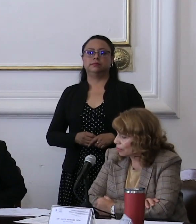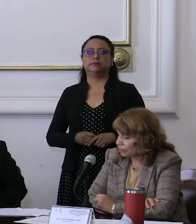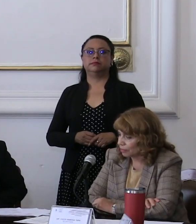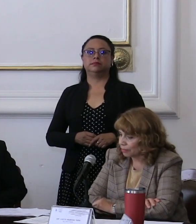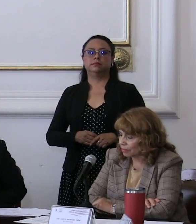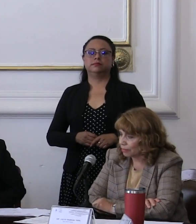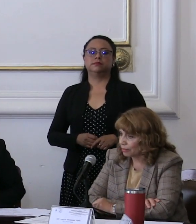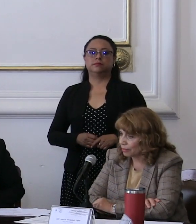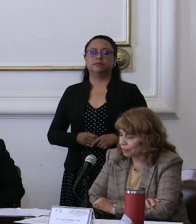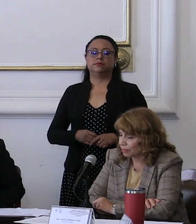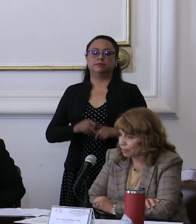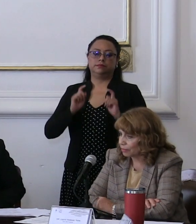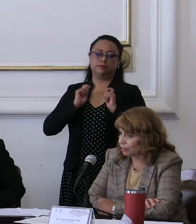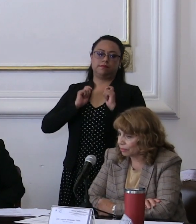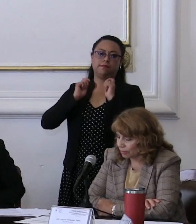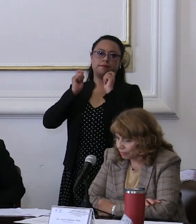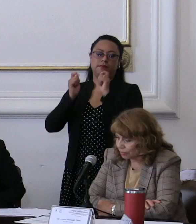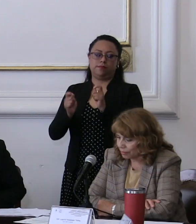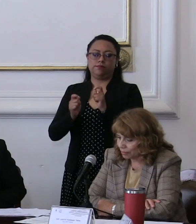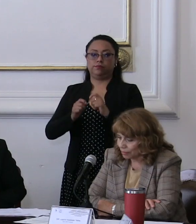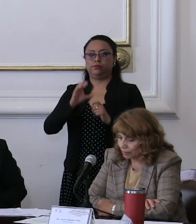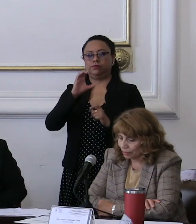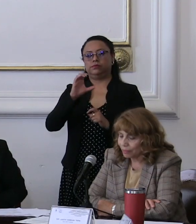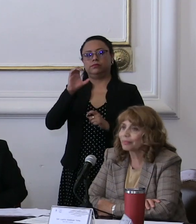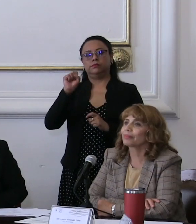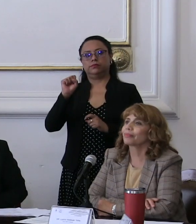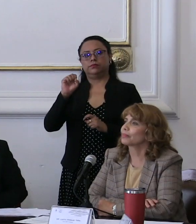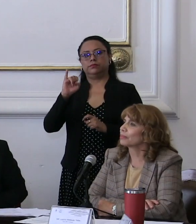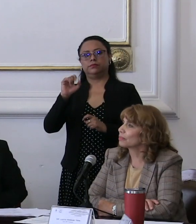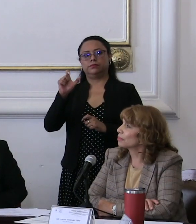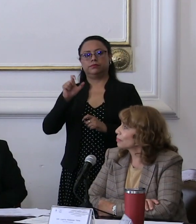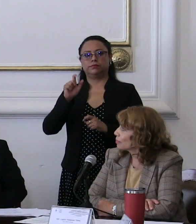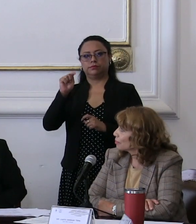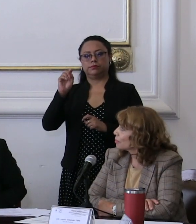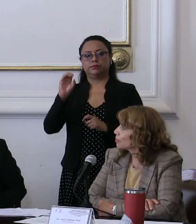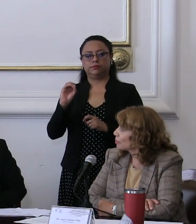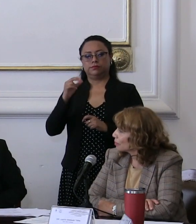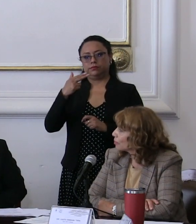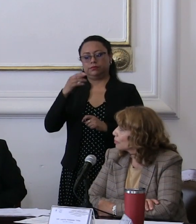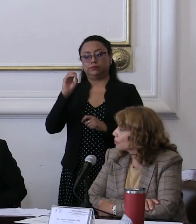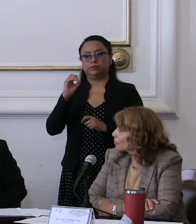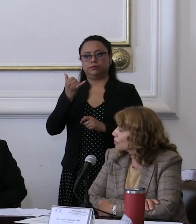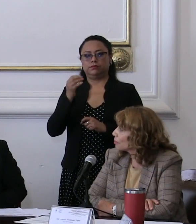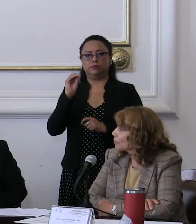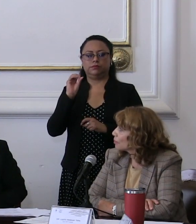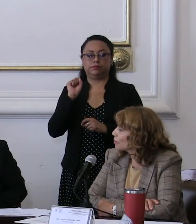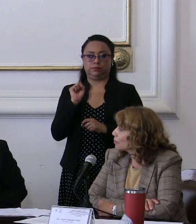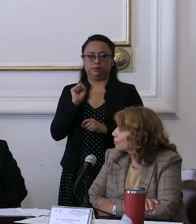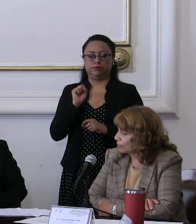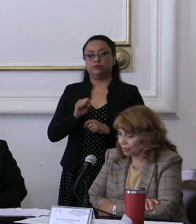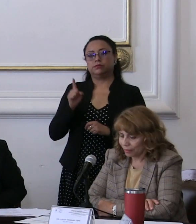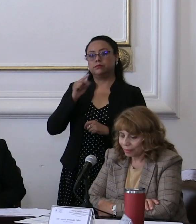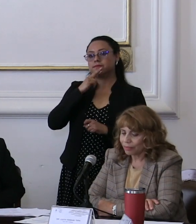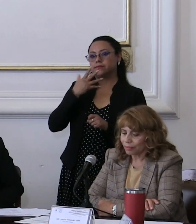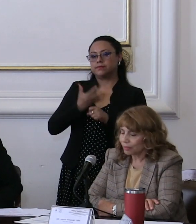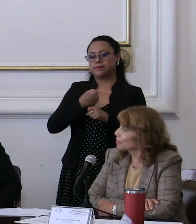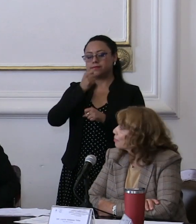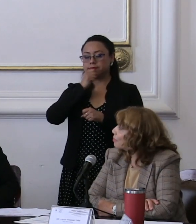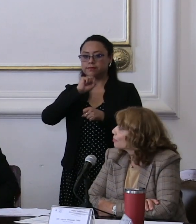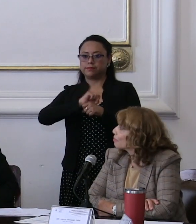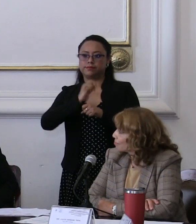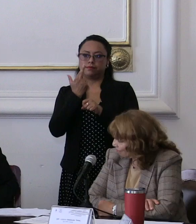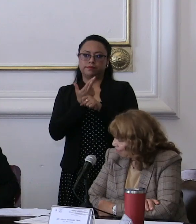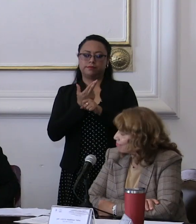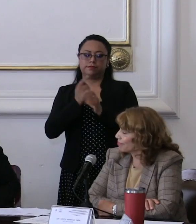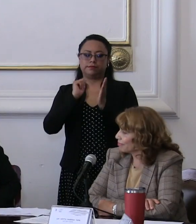bien designar al ciudadano Sixto Ignacio Hoyos Cabrera como responsable de la Secretaría Técnica